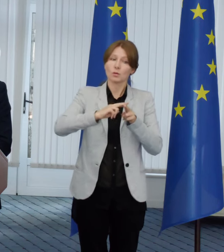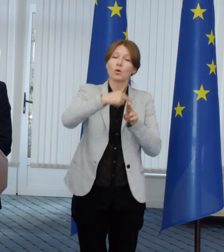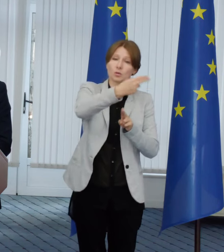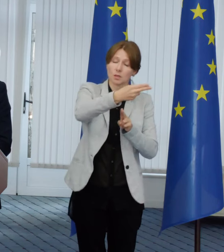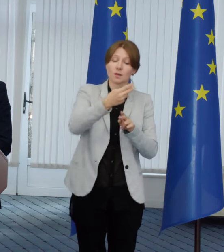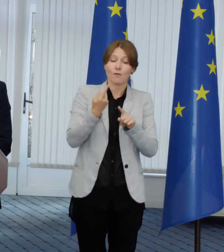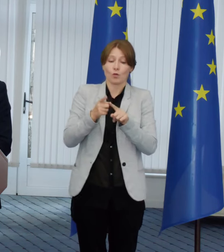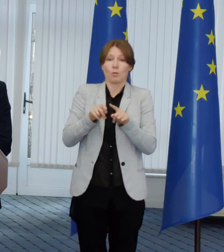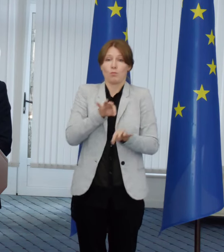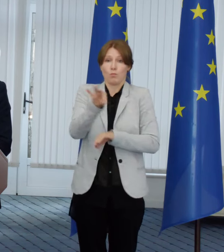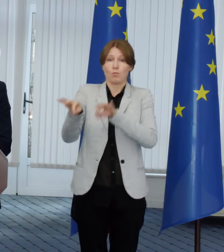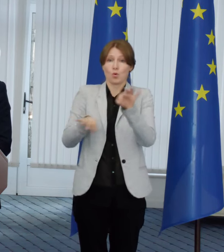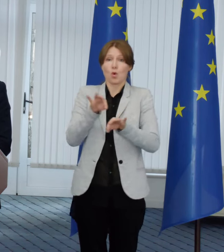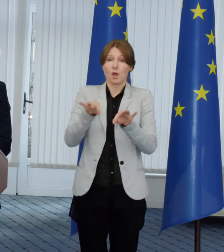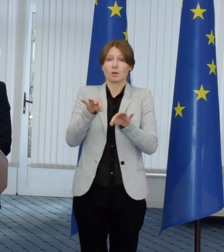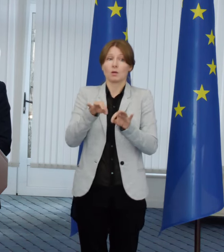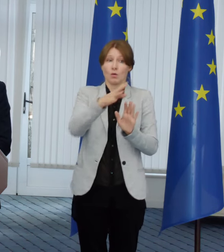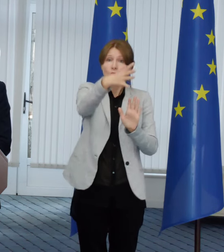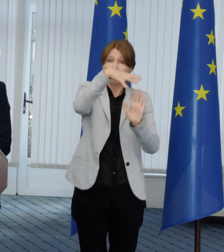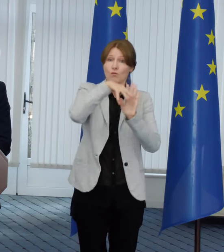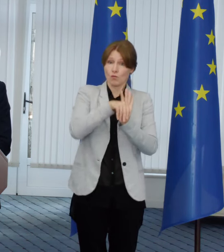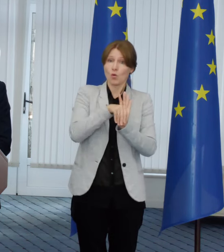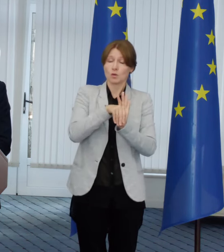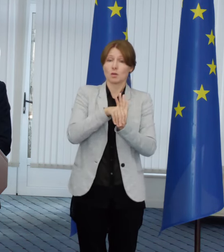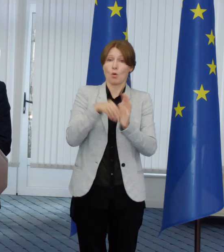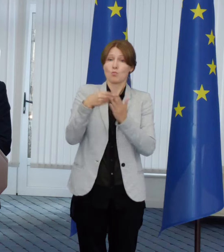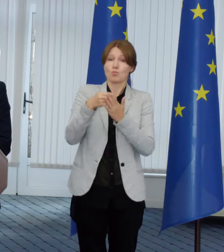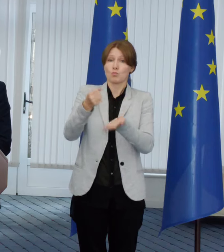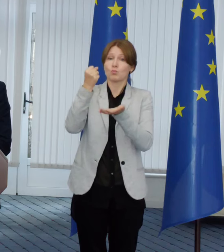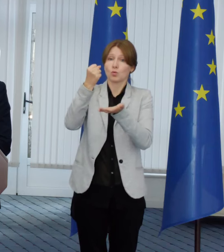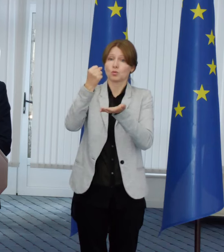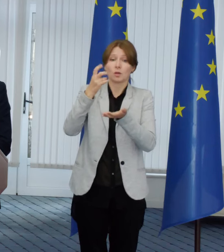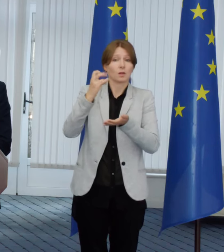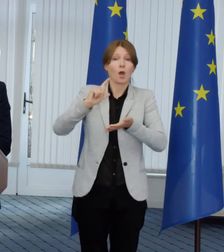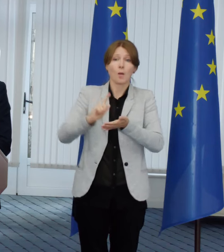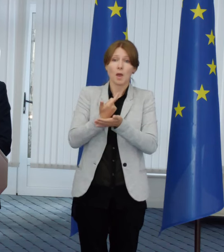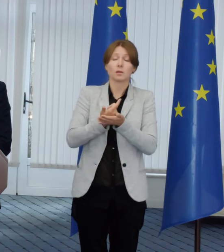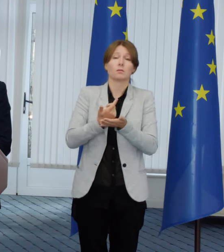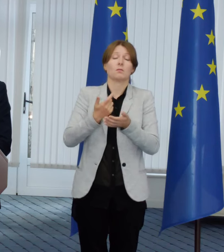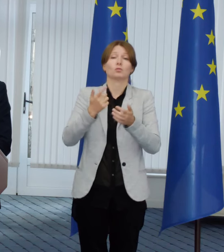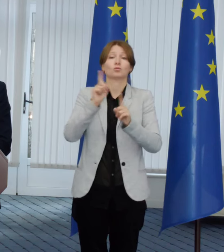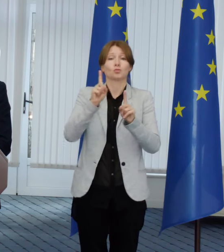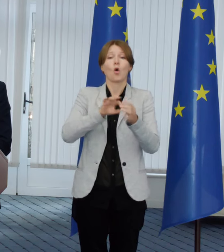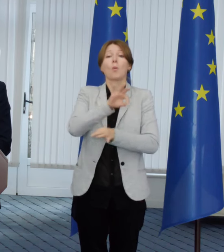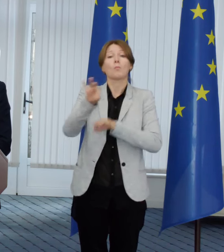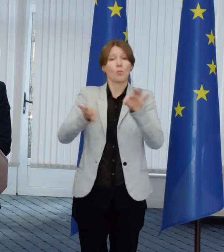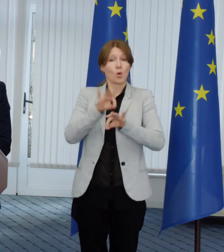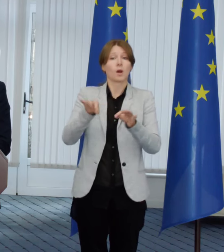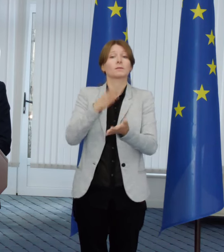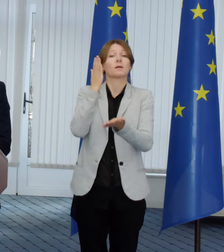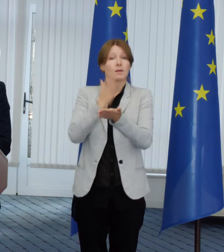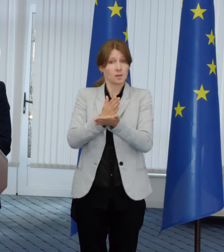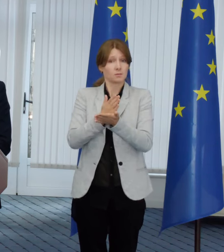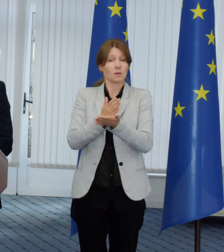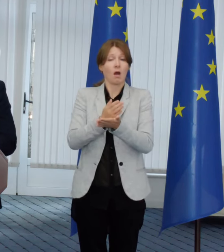проект, рассчитало ли министерство бюджет? Не получится ли так, что опять проект сообщили, внедрили инвестиции, а денег не хватит?